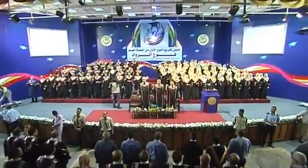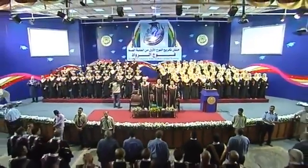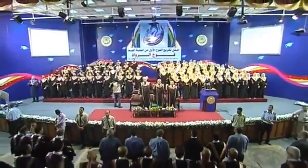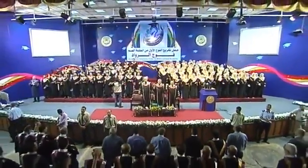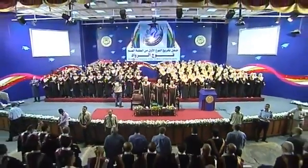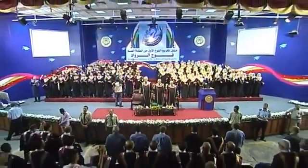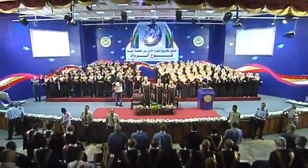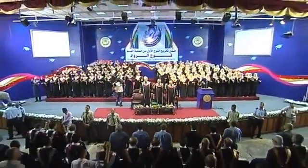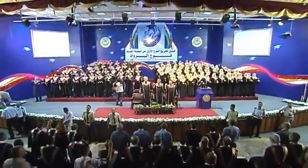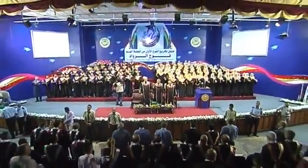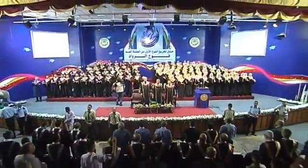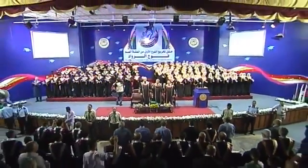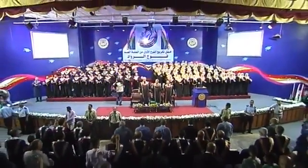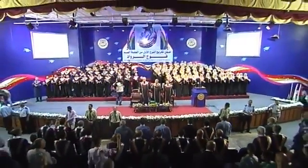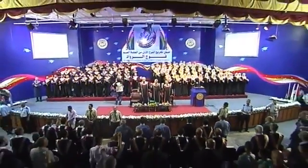حتى نوجهها